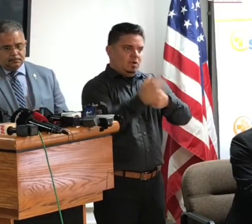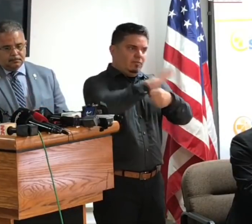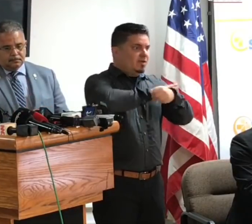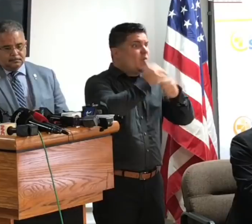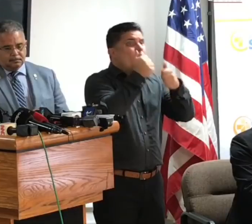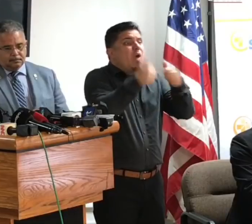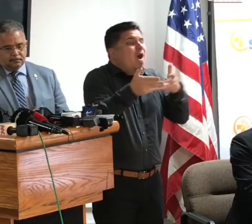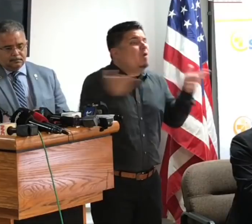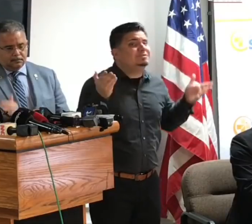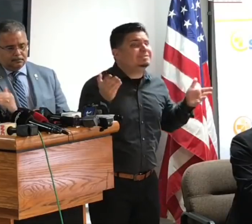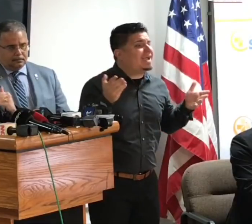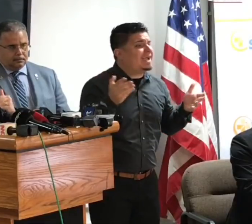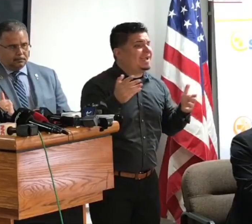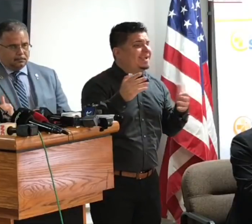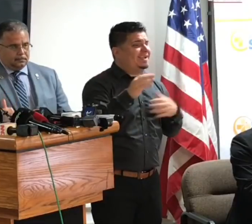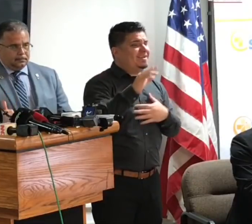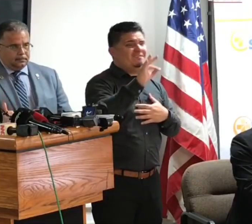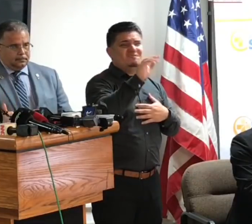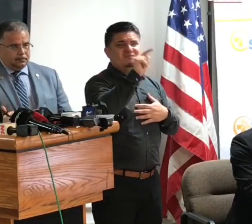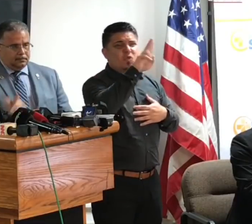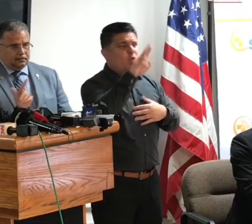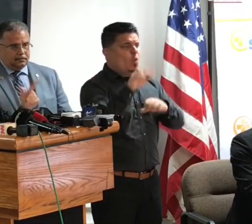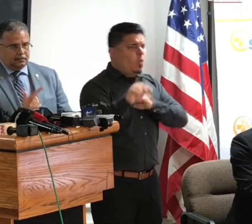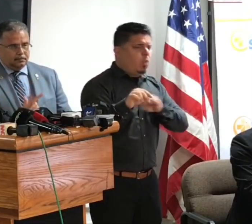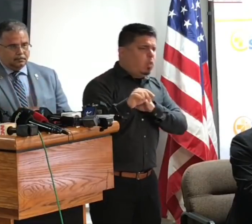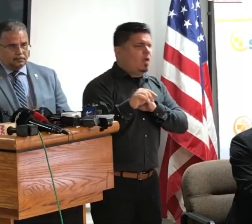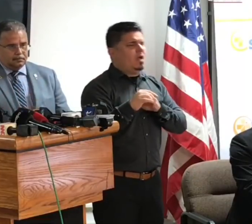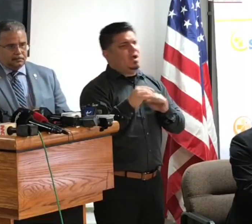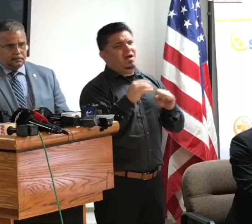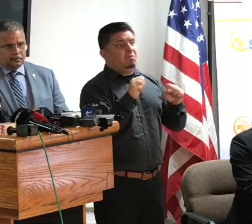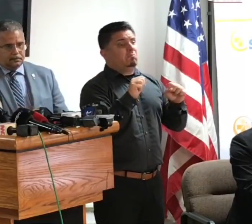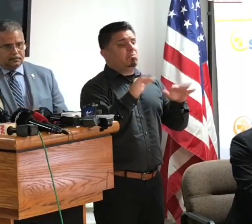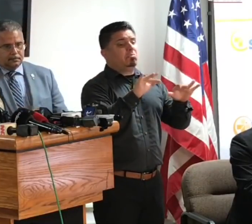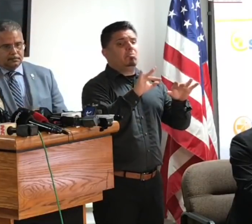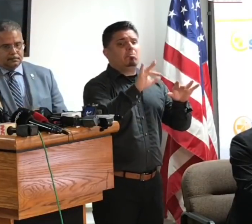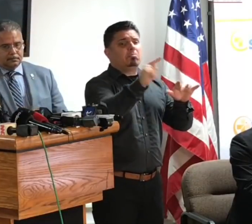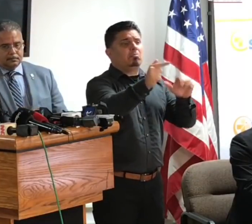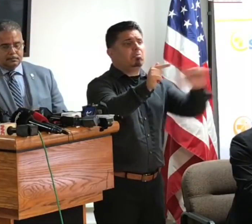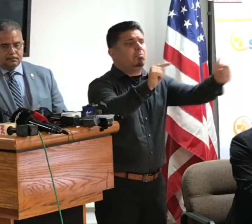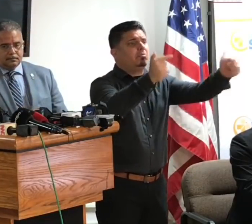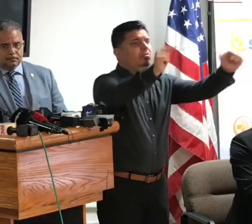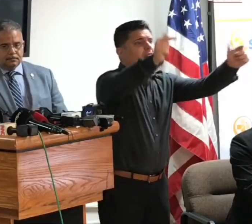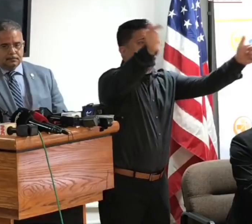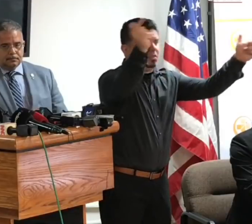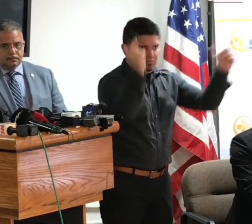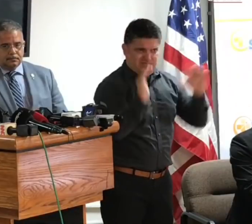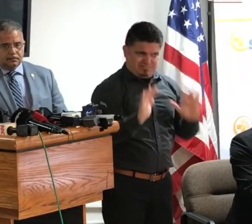que esté en el ambiente. Esa es mi recomendación. Vamos a protegernos entre nosotros mismos.